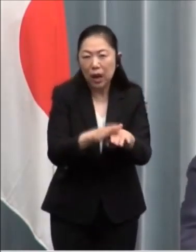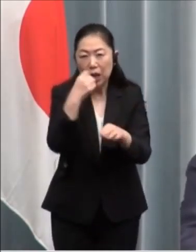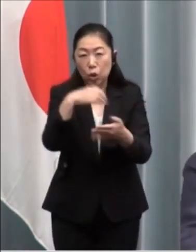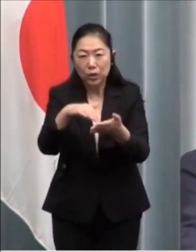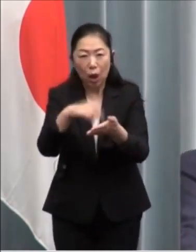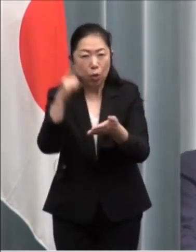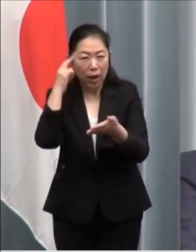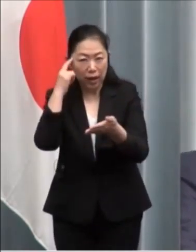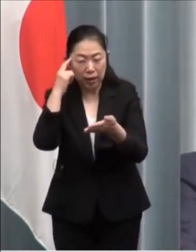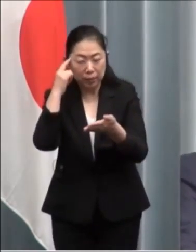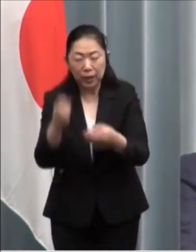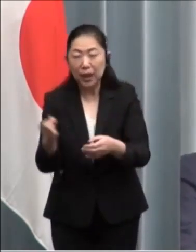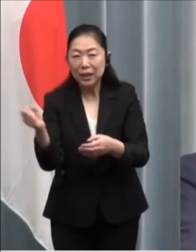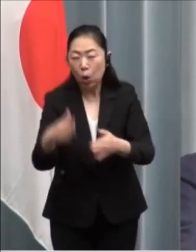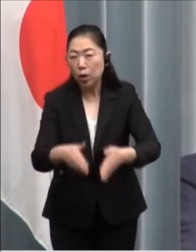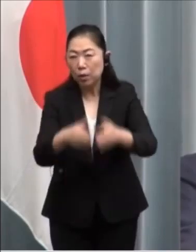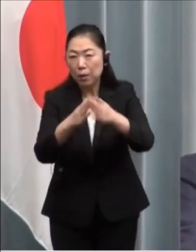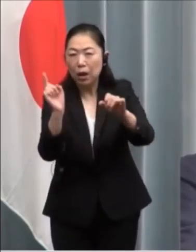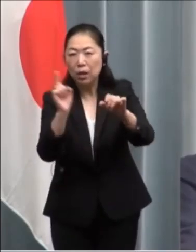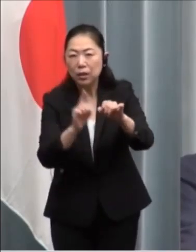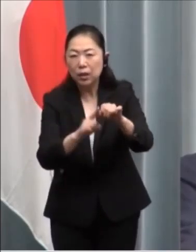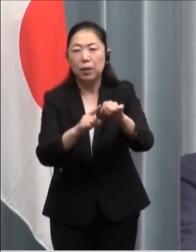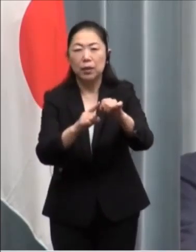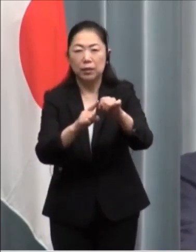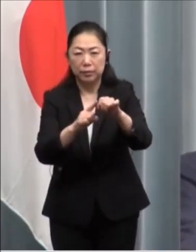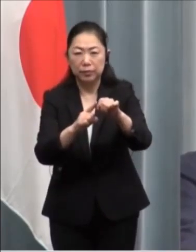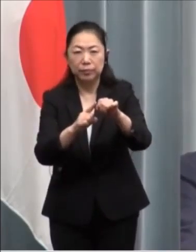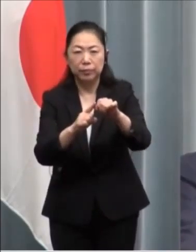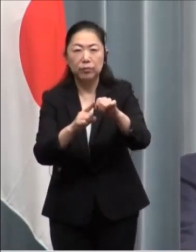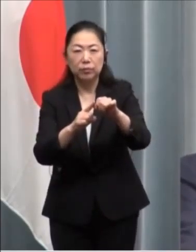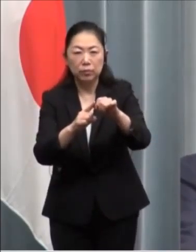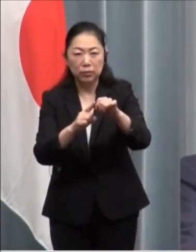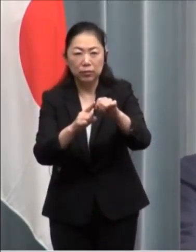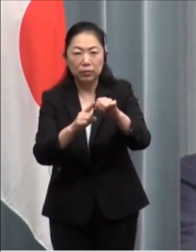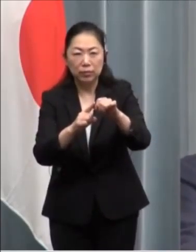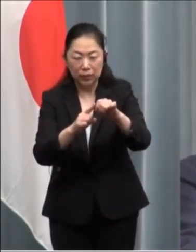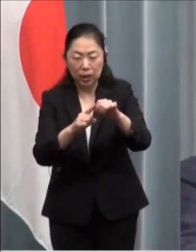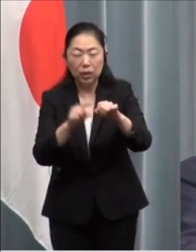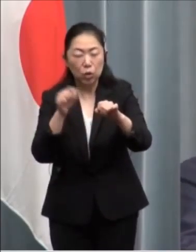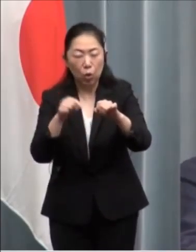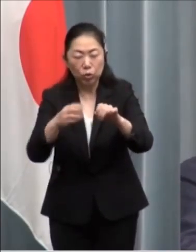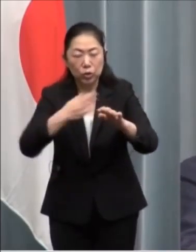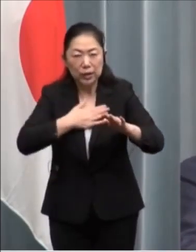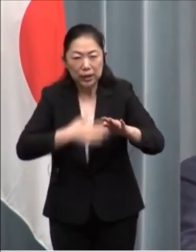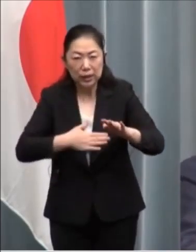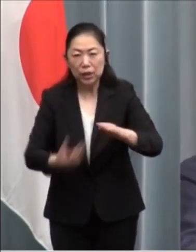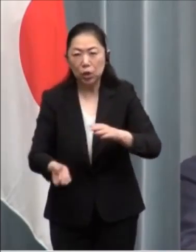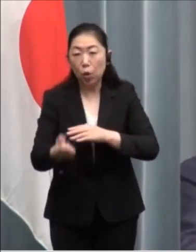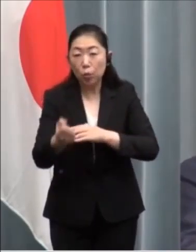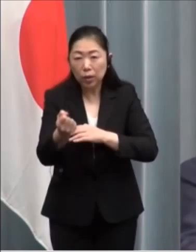早期の予算成立が最大の景気対策である、こういう認識のもとに、